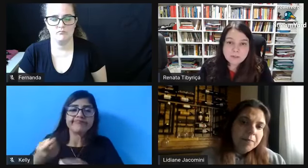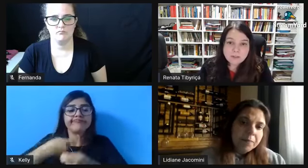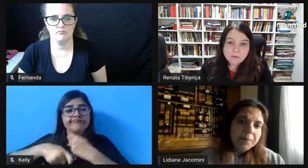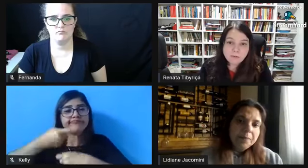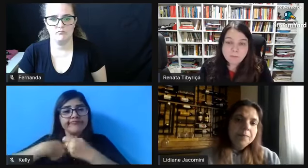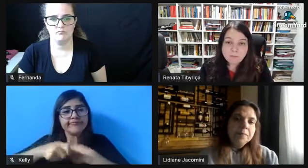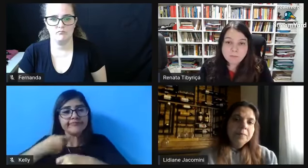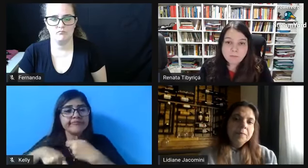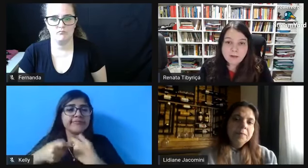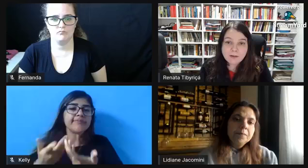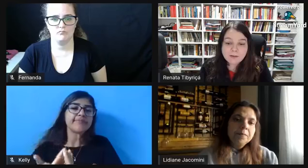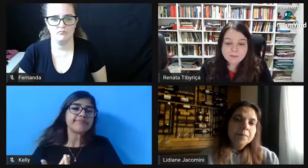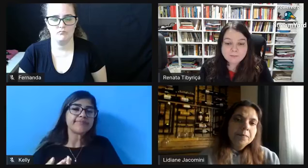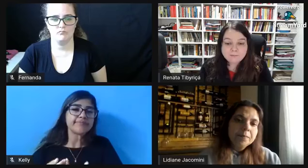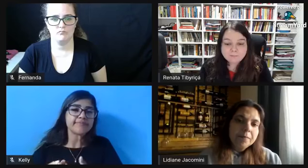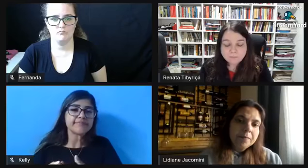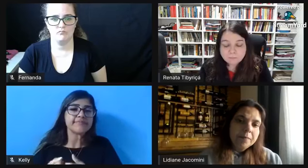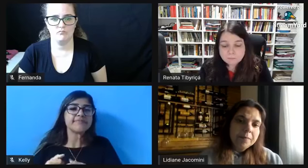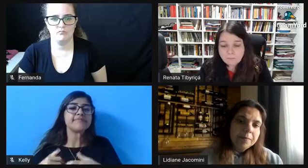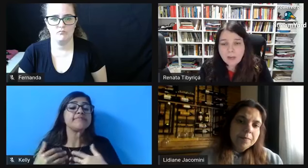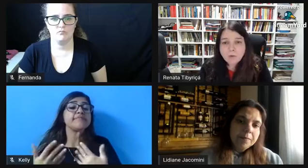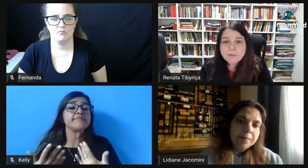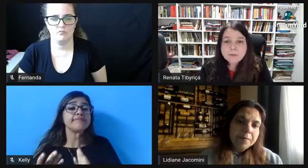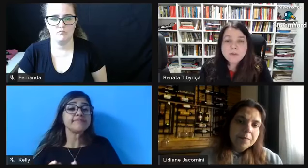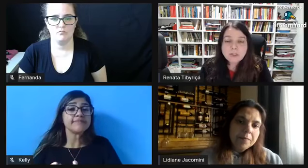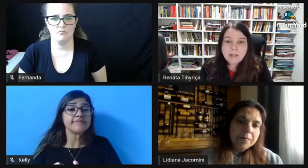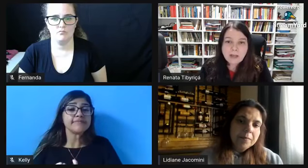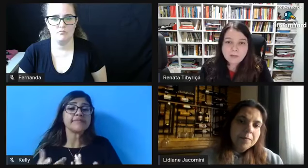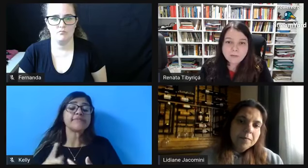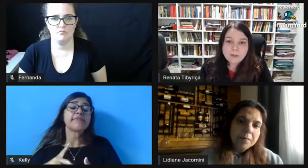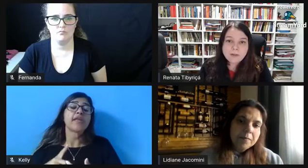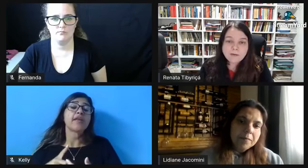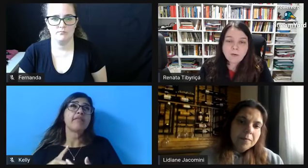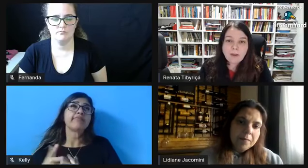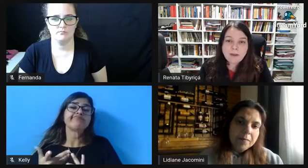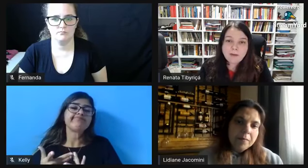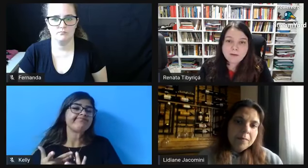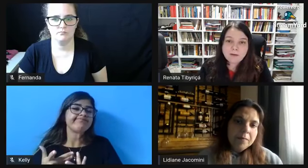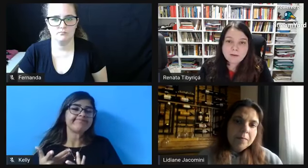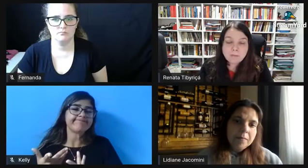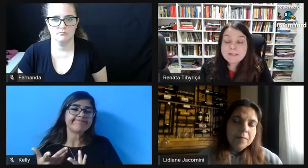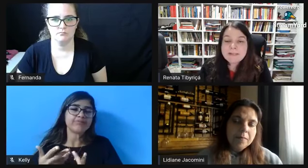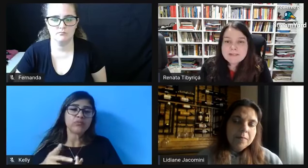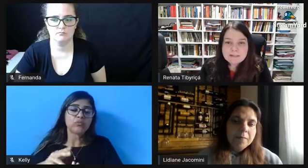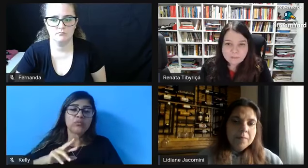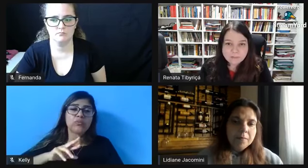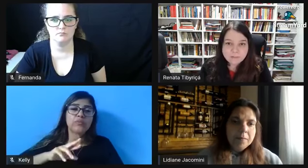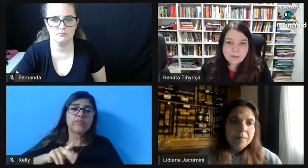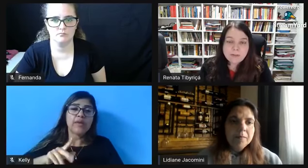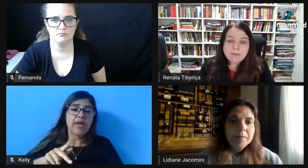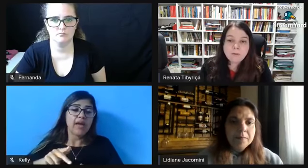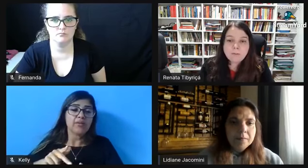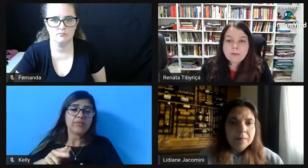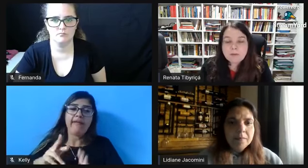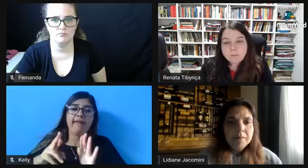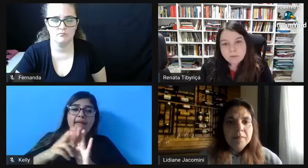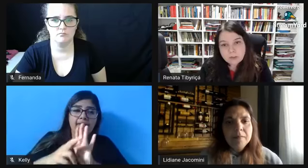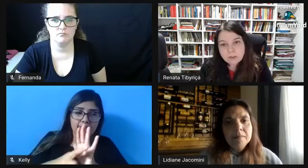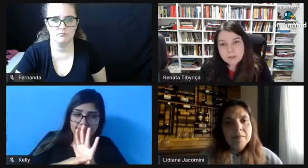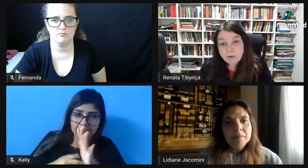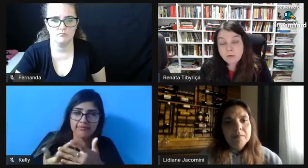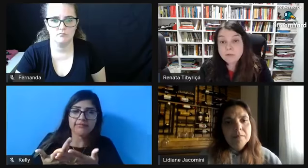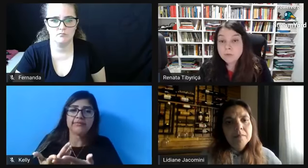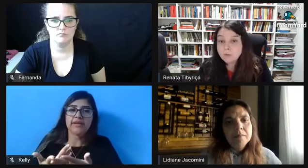vista como algo extraordinário, não é uma exceção. Então, por